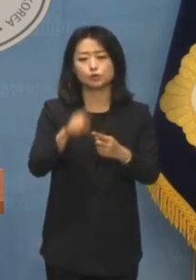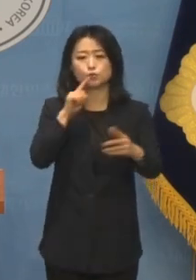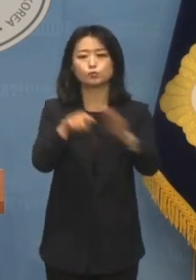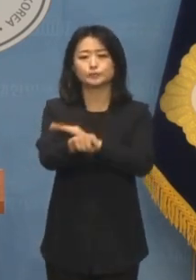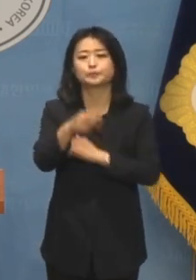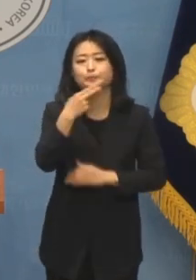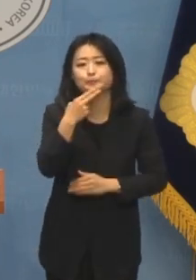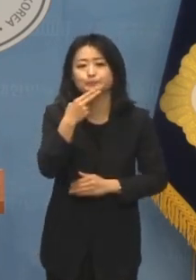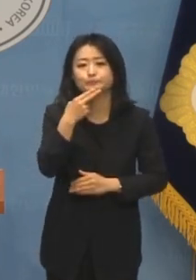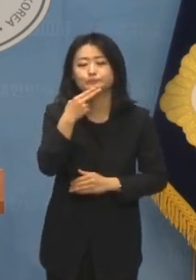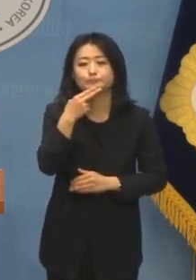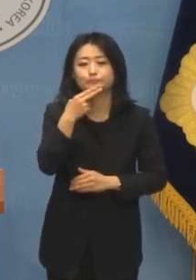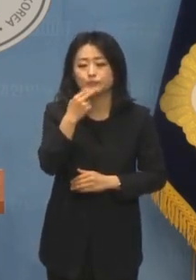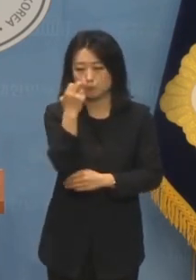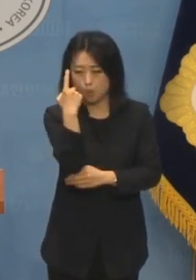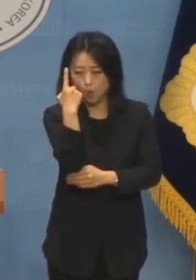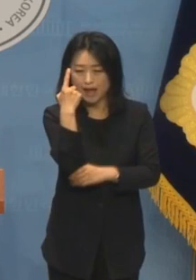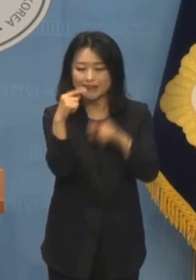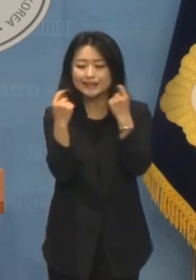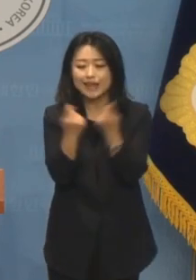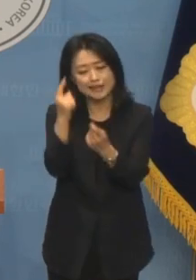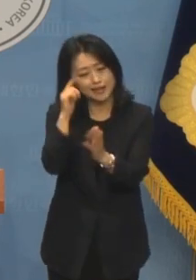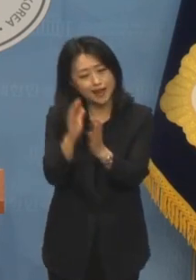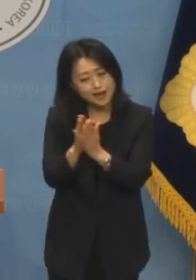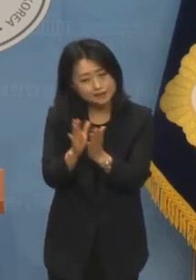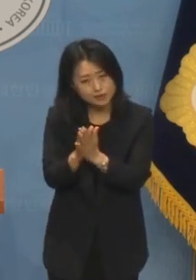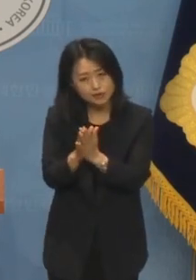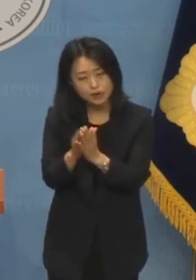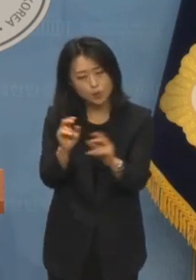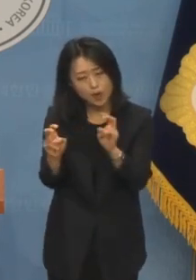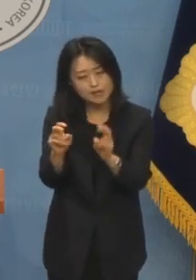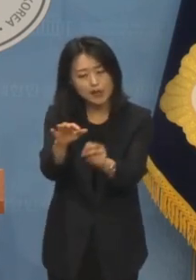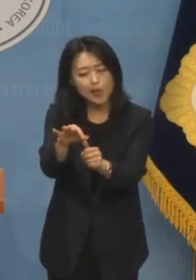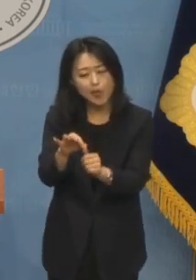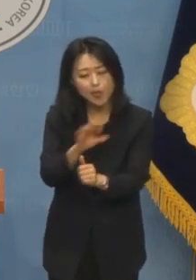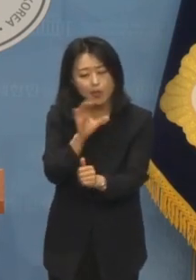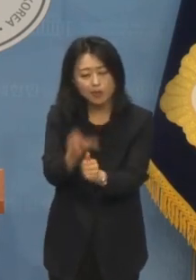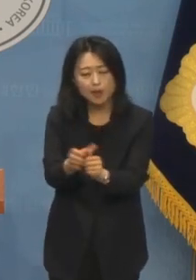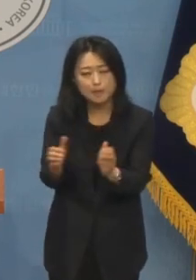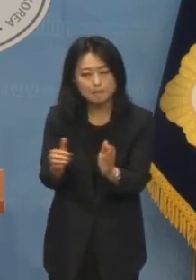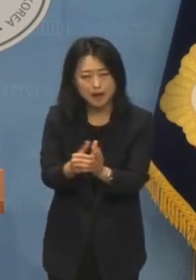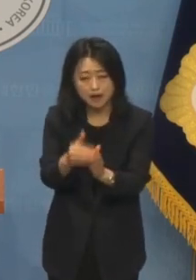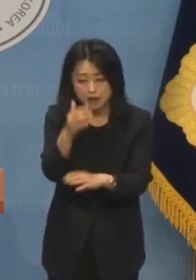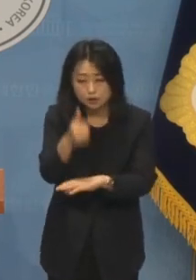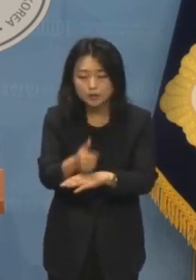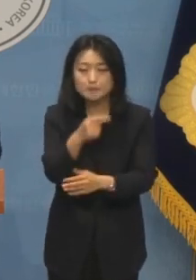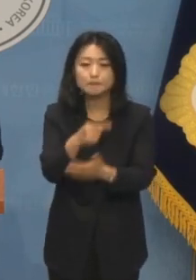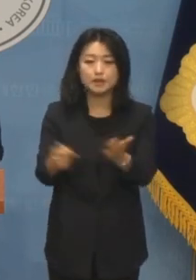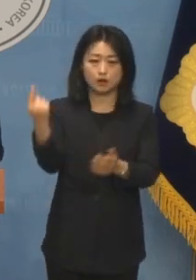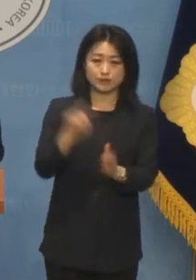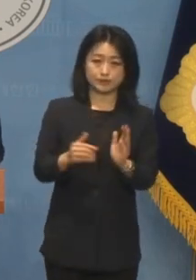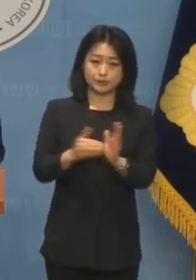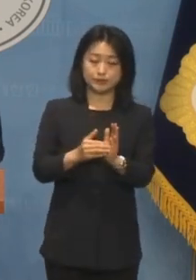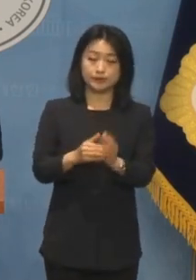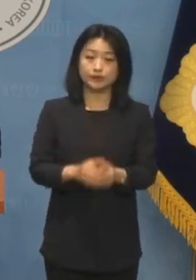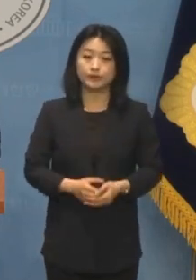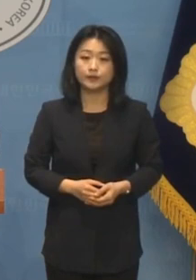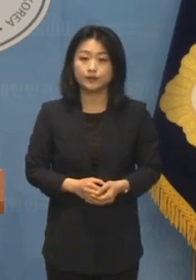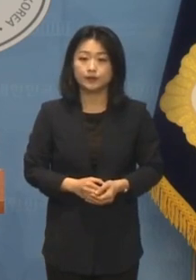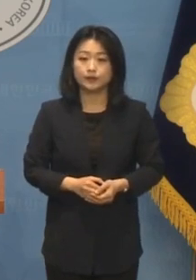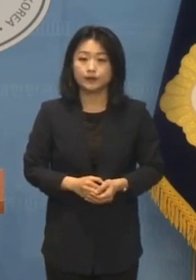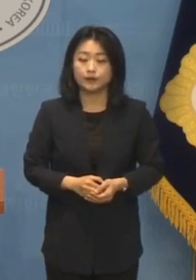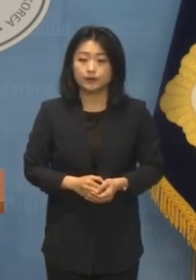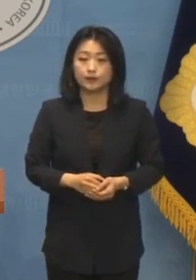취하지 않았고 민간 보안업체를 통해 셀프 보안 조치를 하여 피해를 더 키웠습니다.